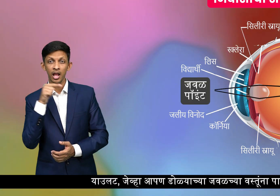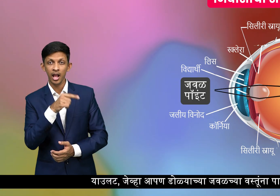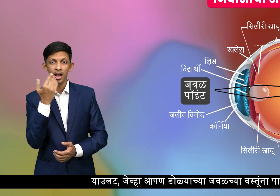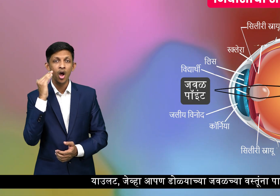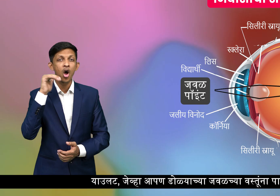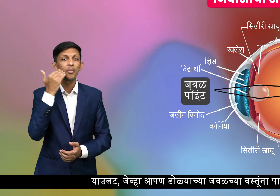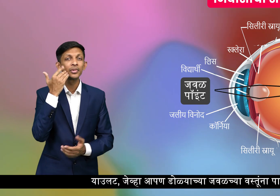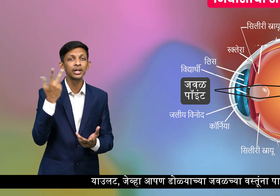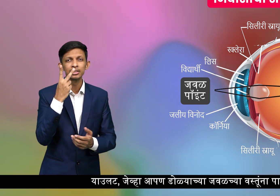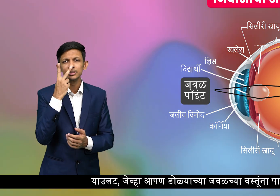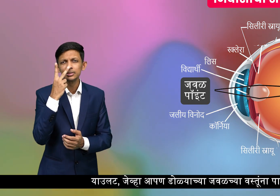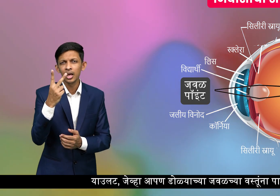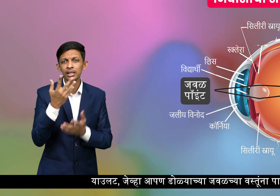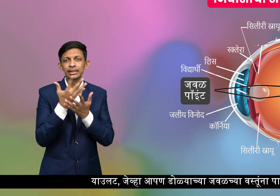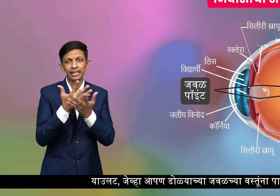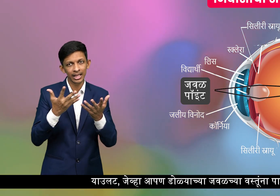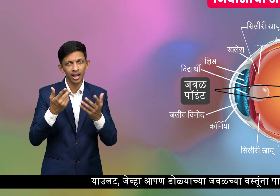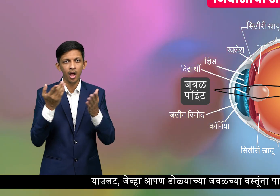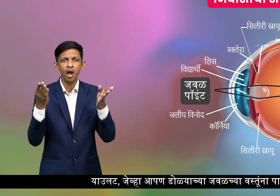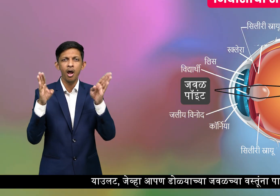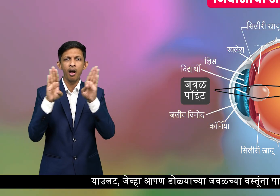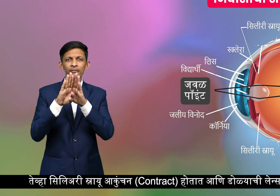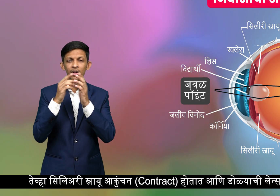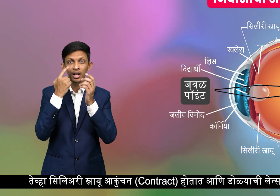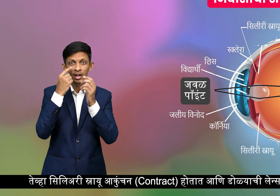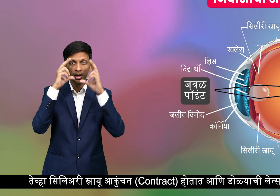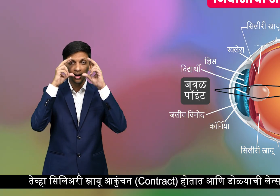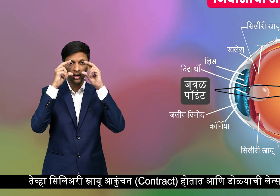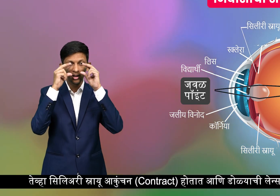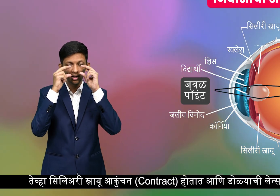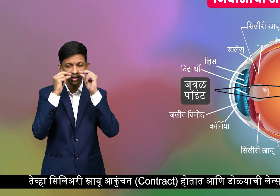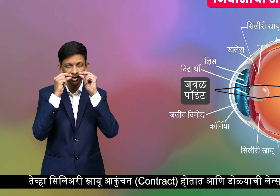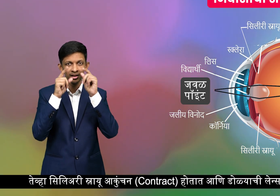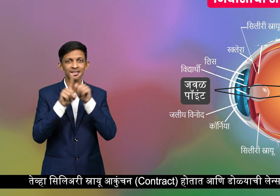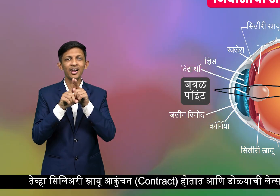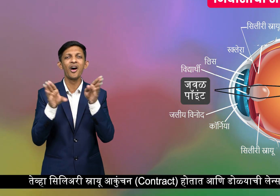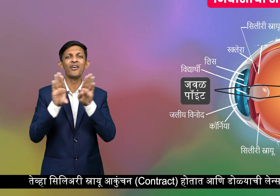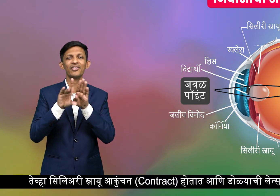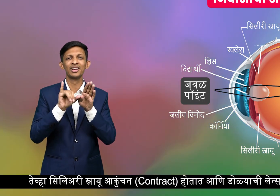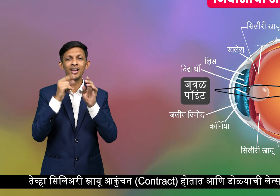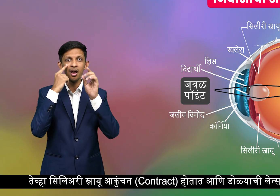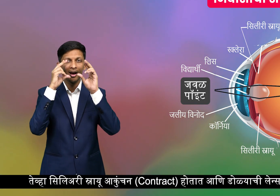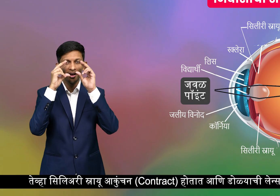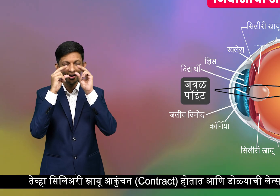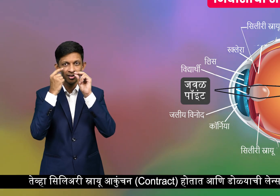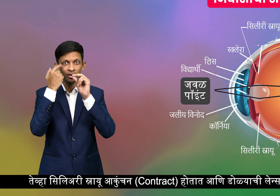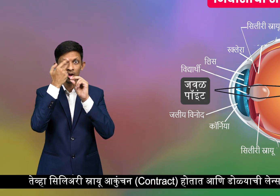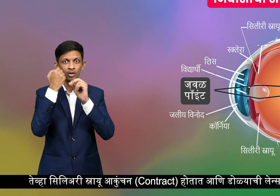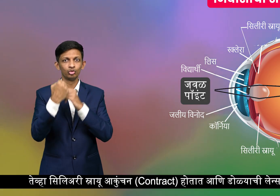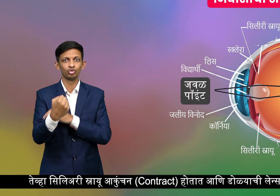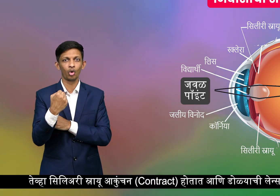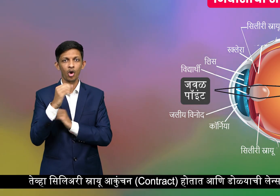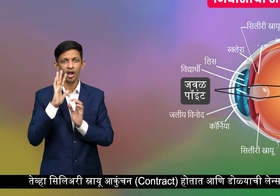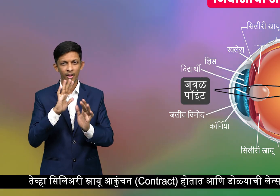या उलट जेव्हा आपण डोळ्याच्या जवळच्या वस्तूंना पाहतो तेव्हा सिलिअरी स्नायू आकुंचन कॉन्ट्रॅक्ट होतात आणि